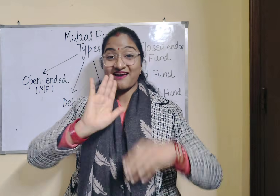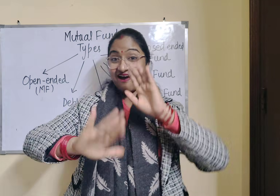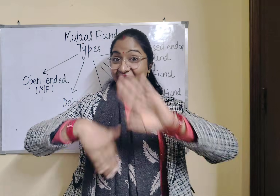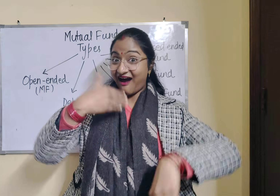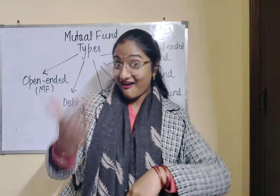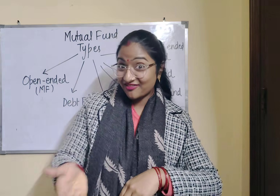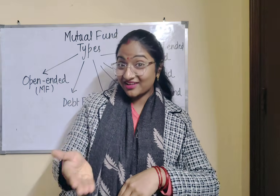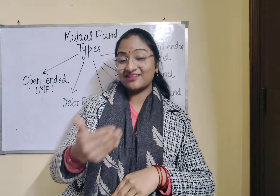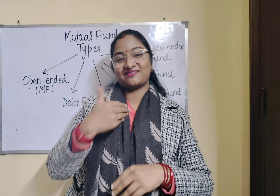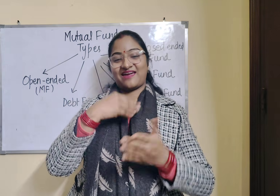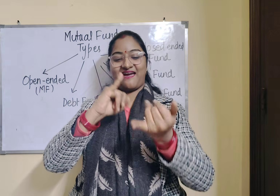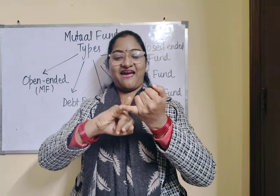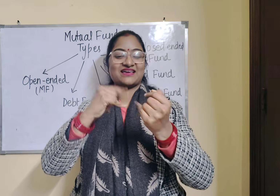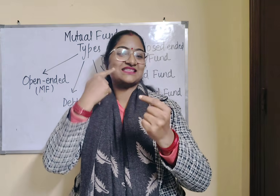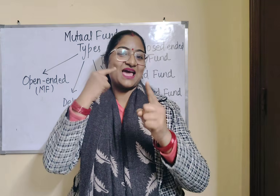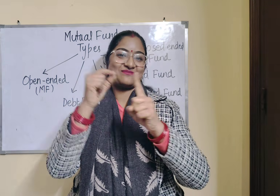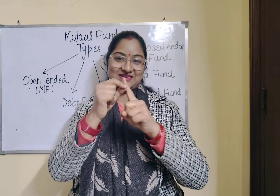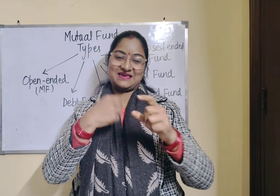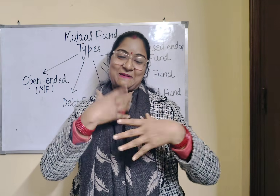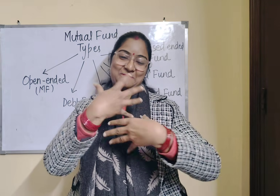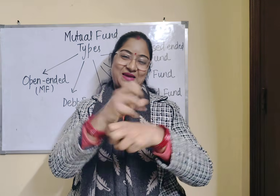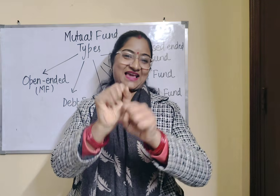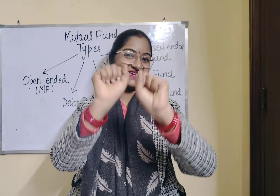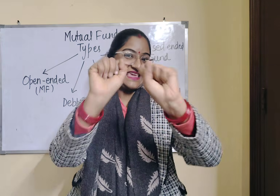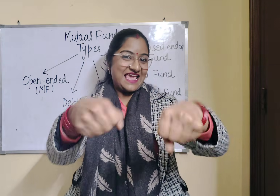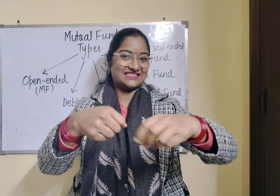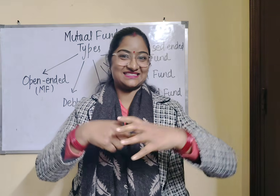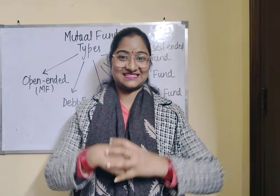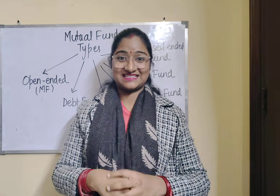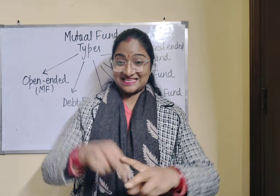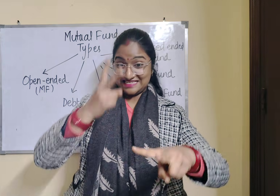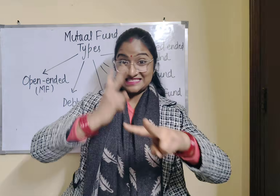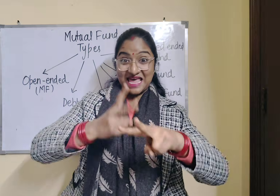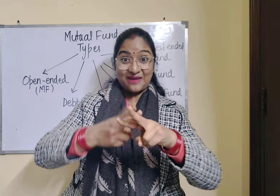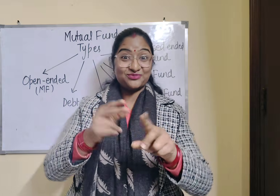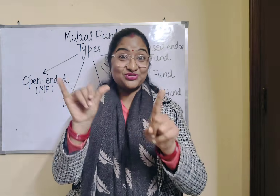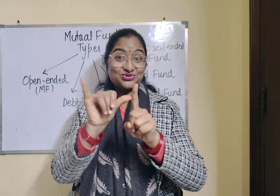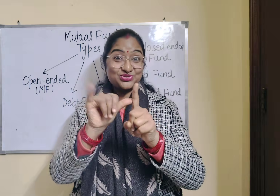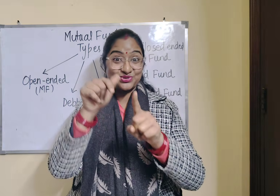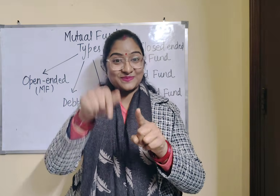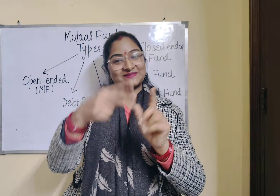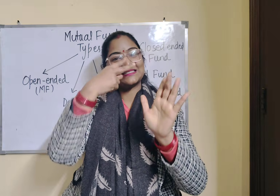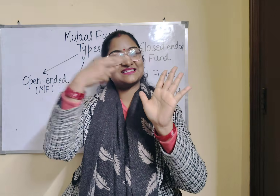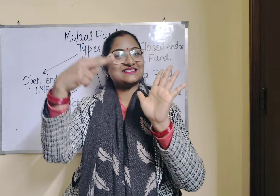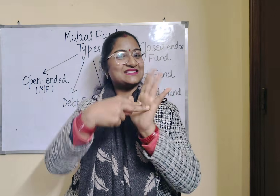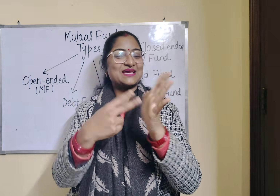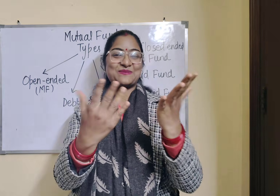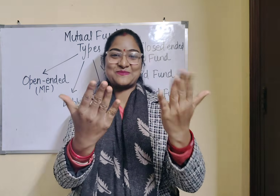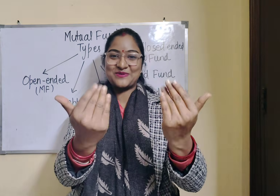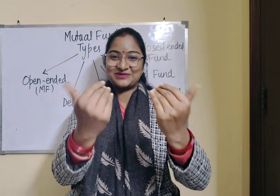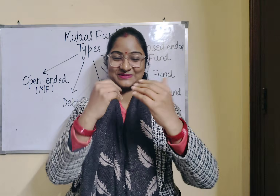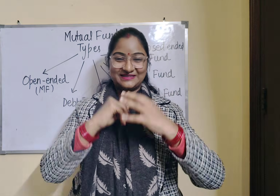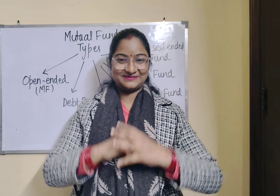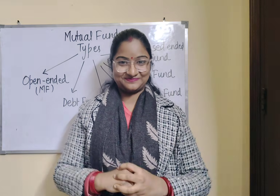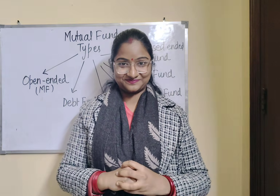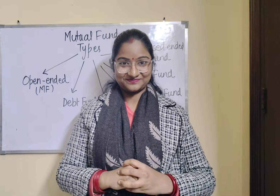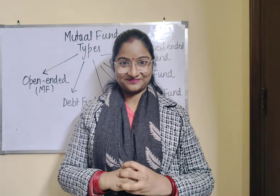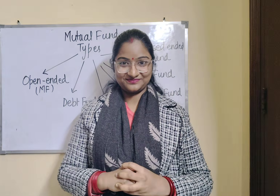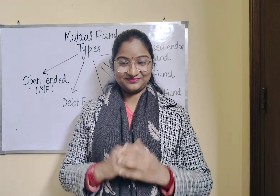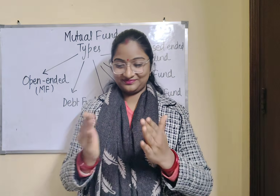हैं, बिल्कुल मैं सिखाऊंगी एसआईपी के बारे में। पहले म्यूचुअल फंड की सारी डिटेल ले लेते हैं। मेरे यूट्यूब चैनल पे बने